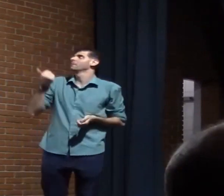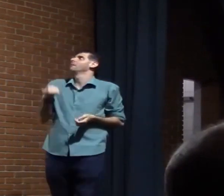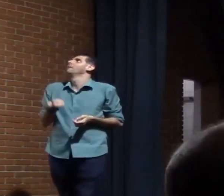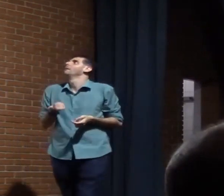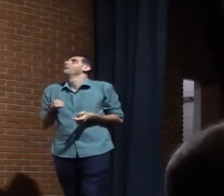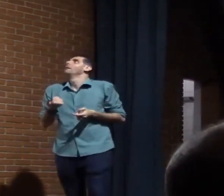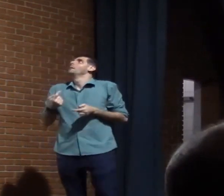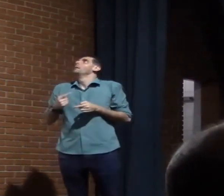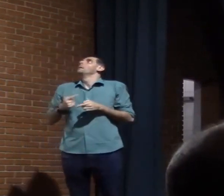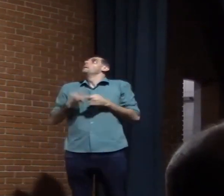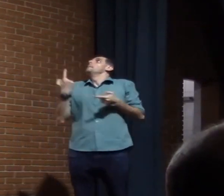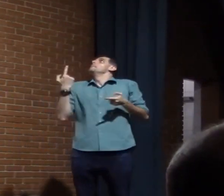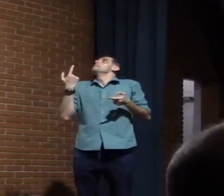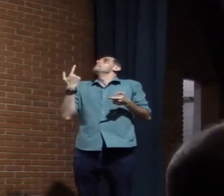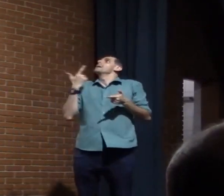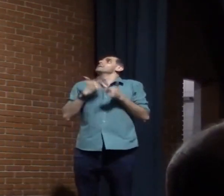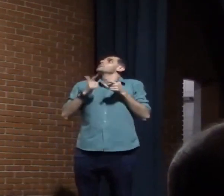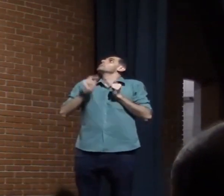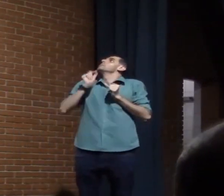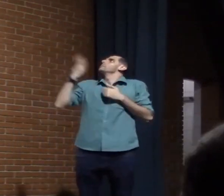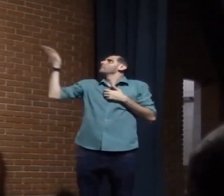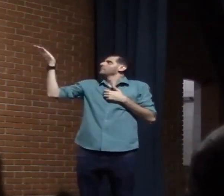seria melhor que fosse o próprio médico fazendo isso?